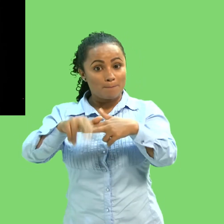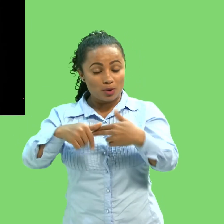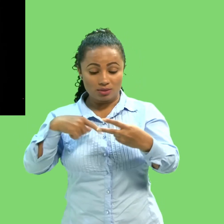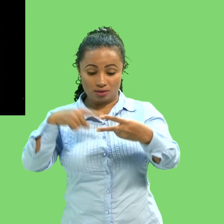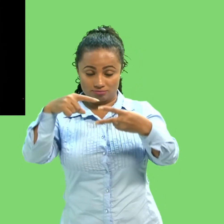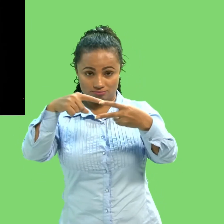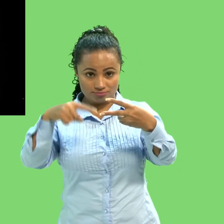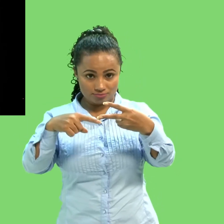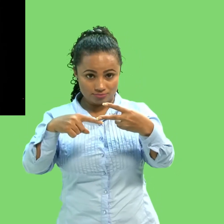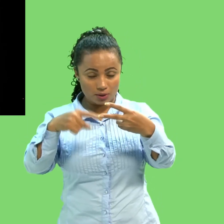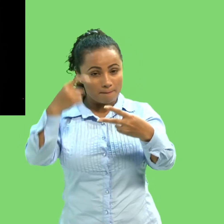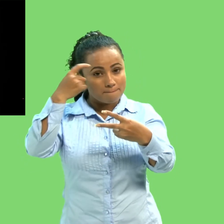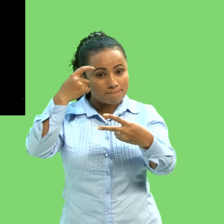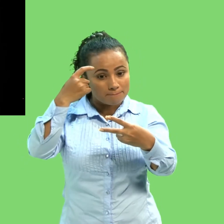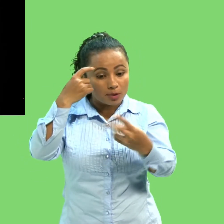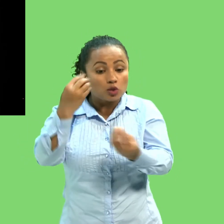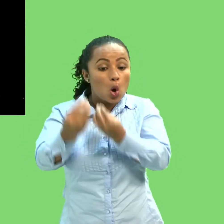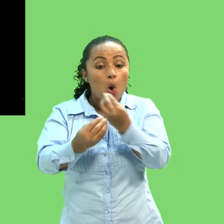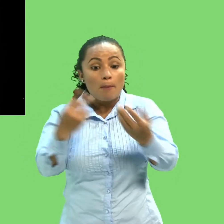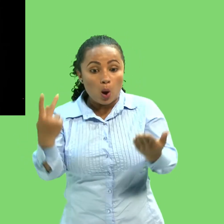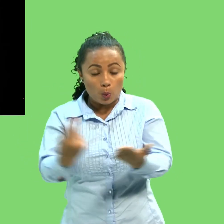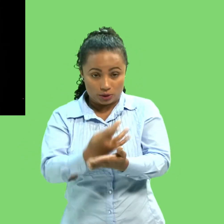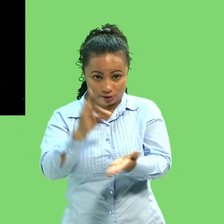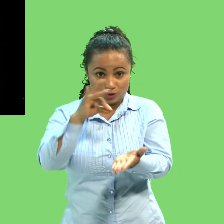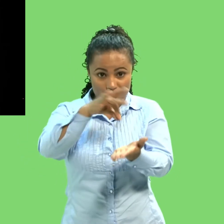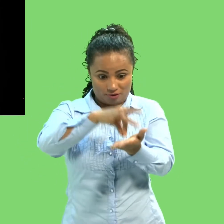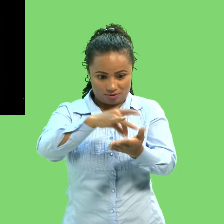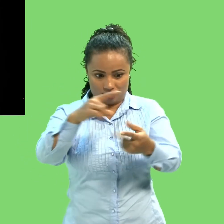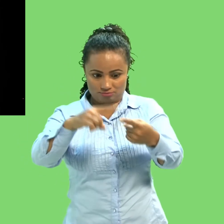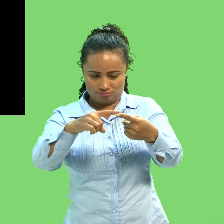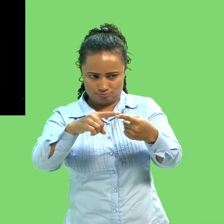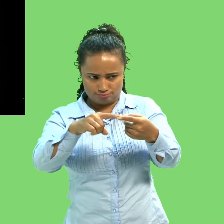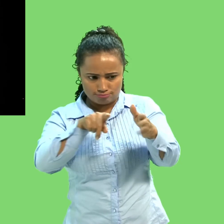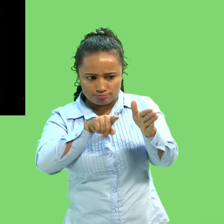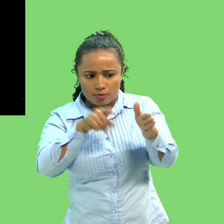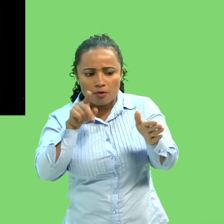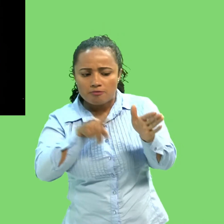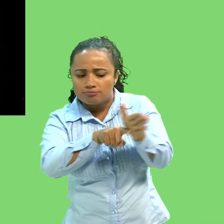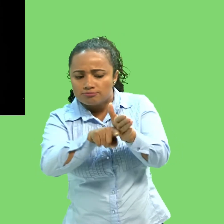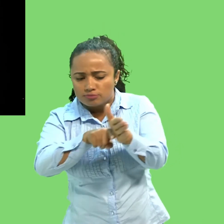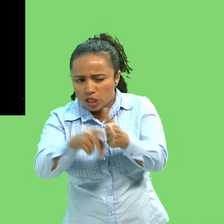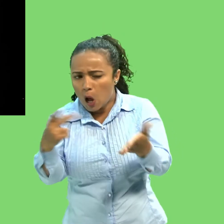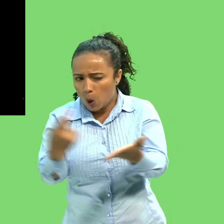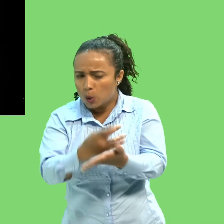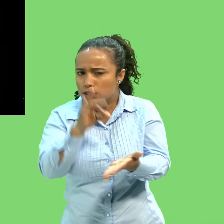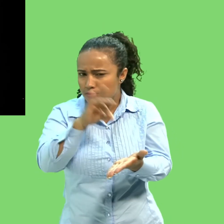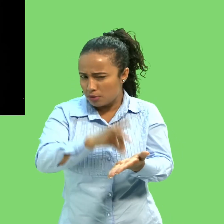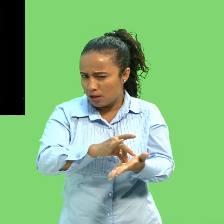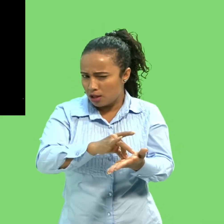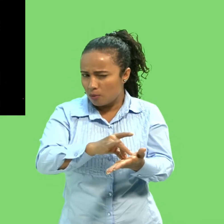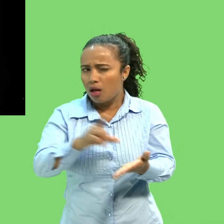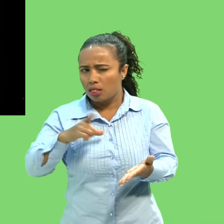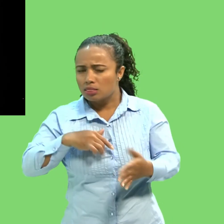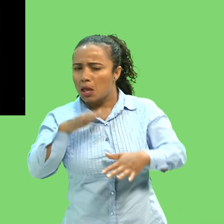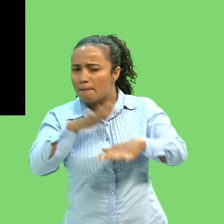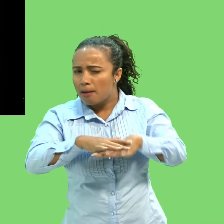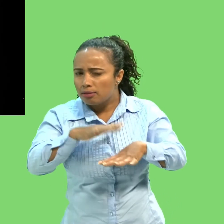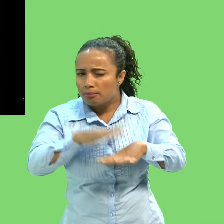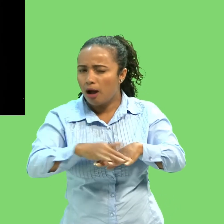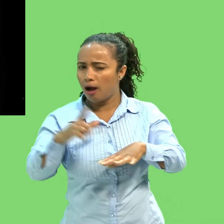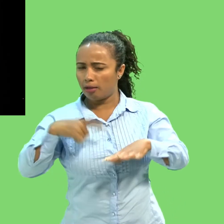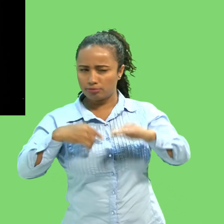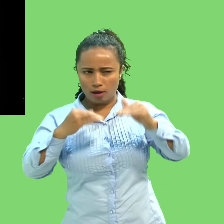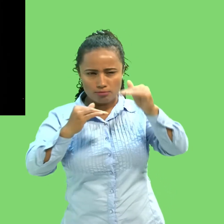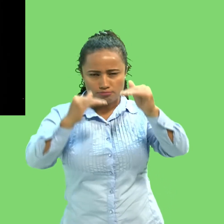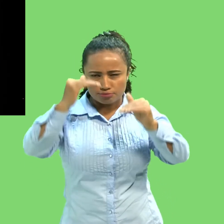está buscando o quê? Criar um processo interpretativo, né? Então, percebemos aqui que, inicialmente, a visão positivista está centrada realmente num